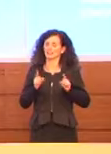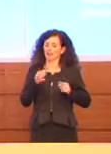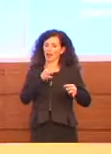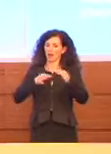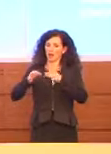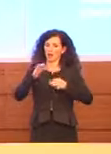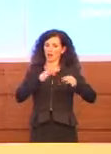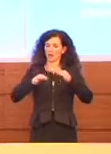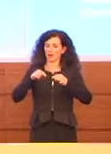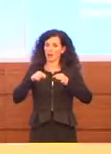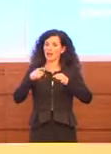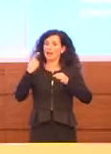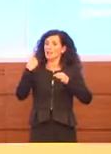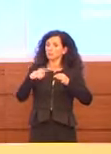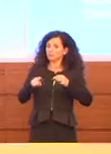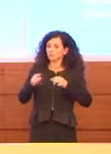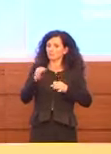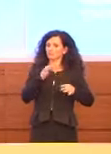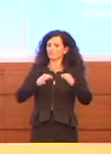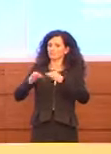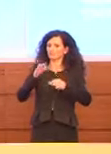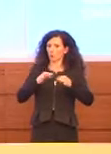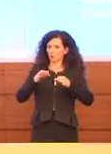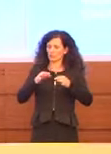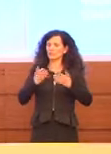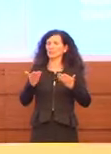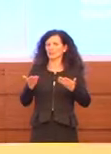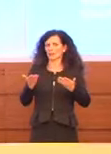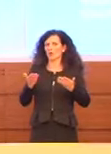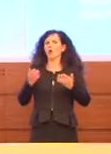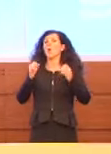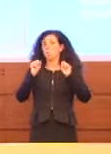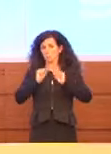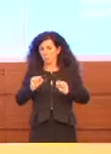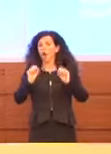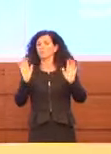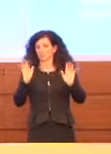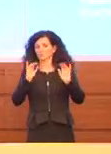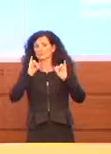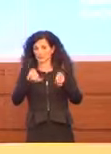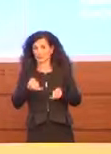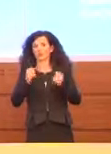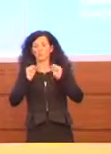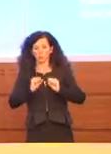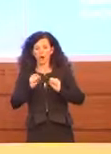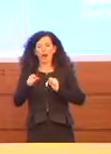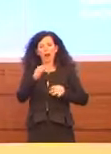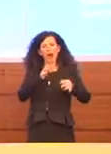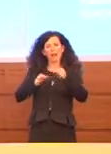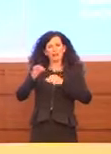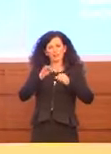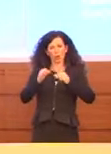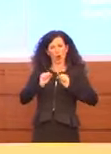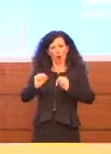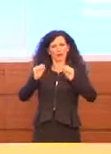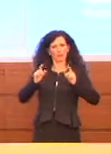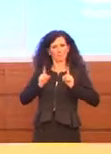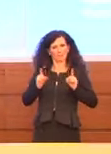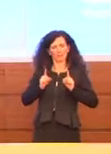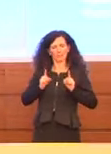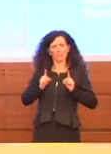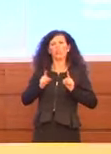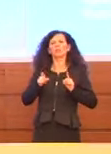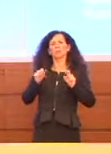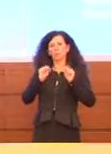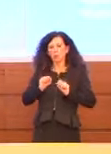detto che sia possa essere presupposto però sì che quindi gli anticorpi possono essere misurati e come lei sa